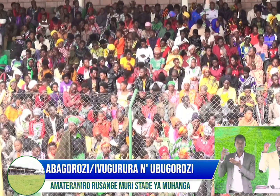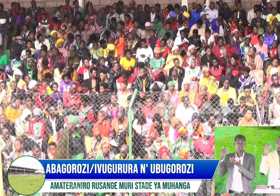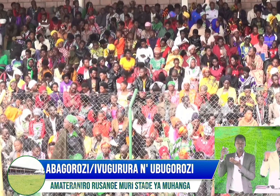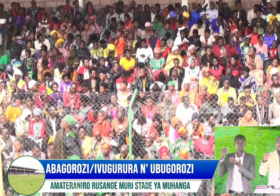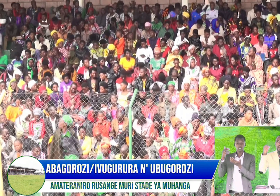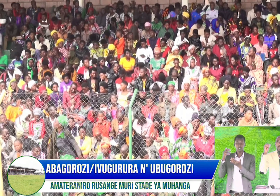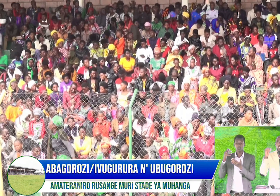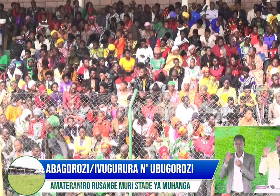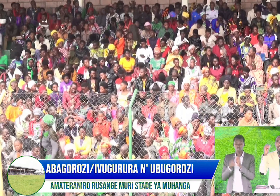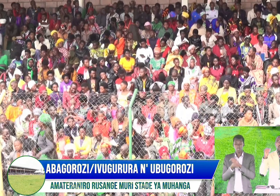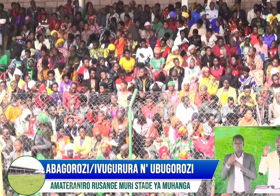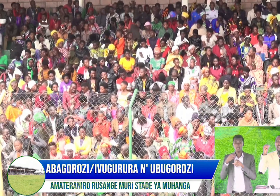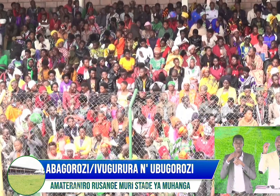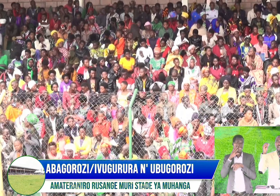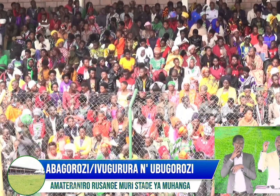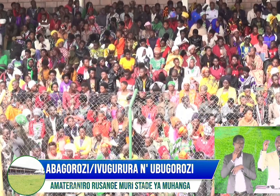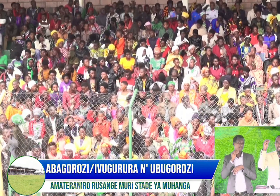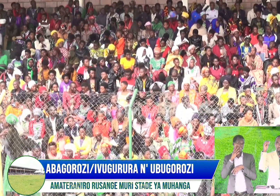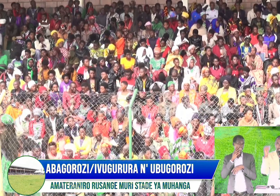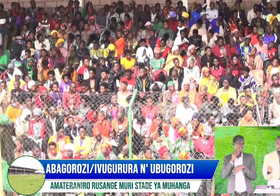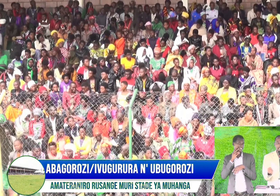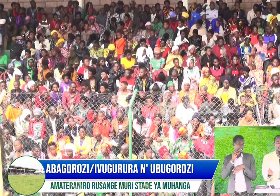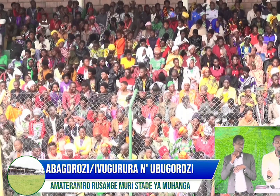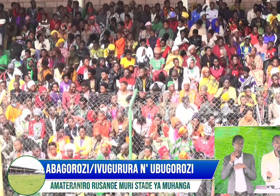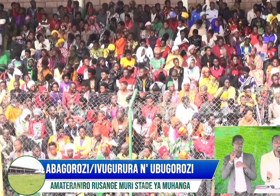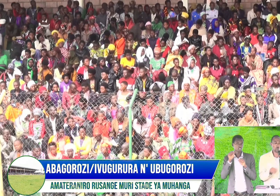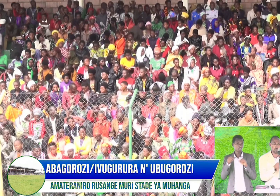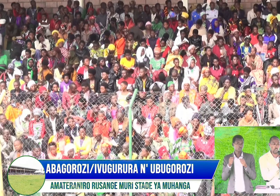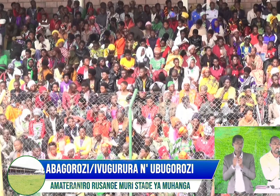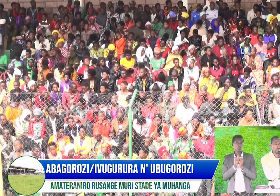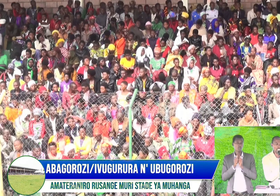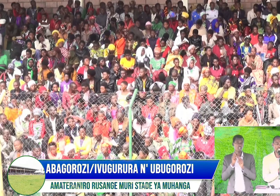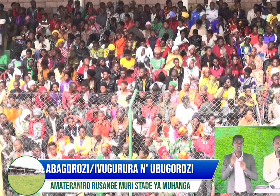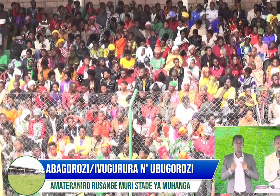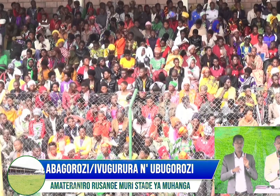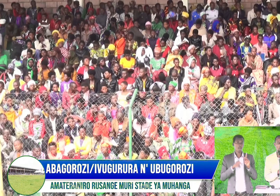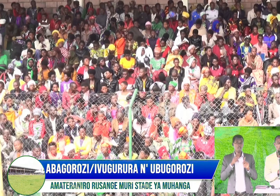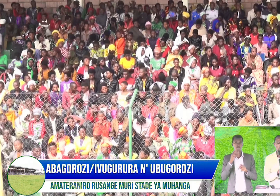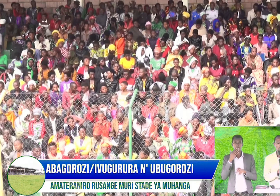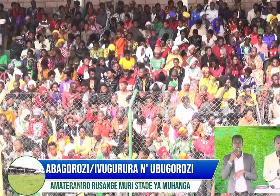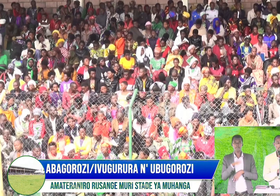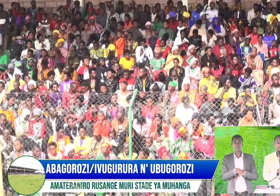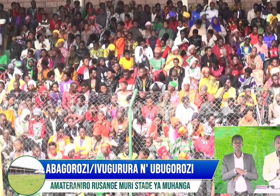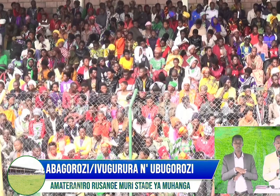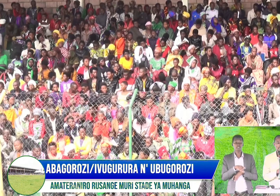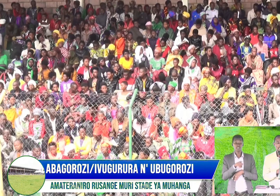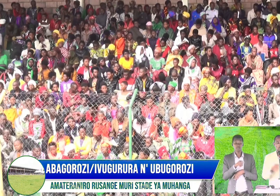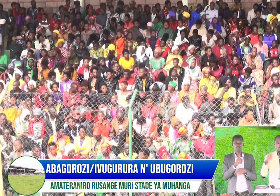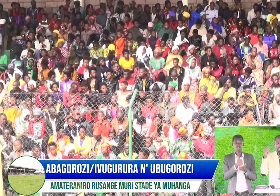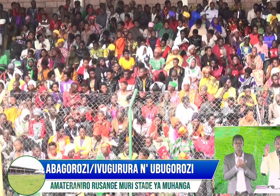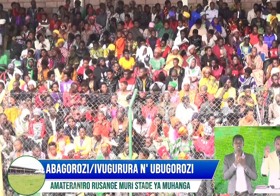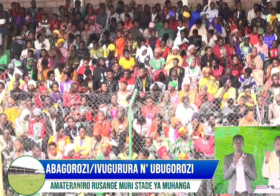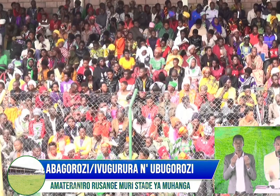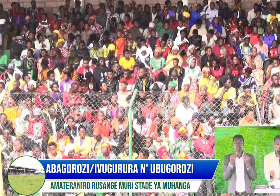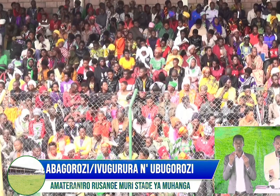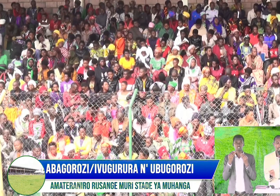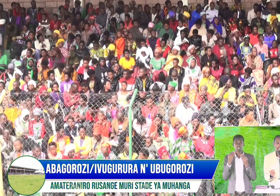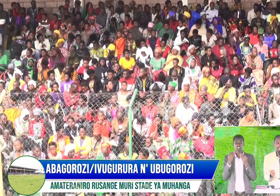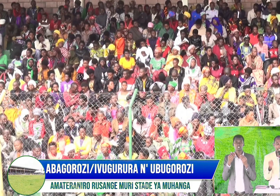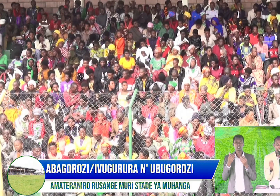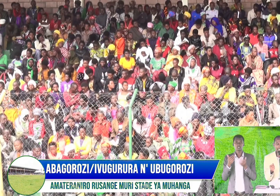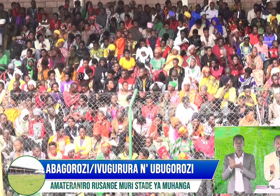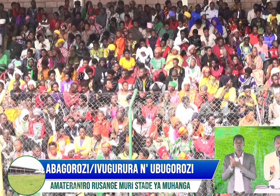biguhinduye inararibonye yo gushobora kubana n'abantu batari beza, kuko ni imfashanyigisho idutera